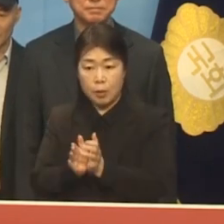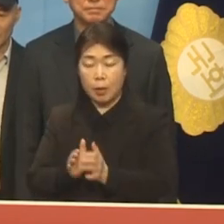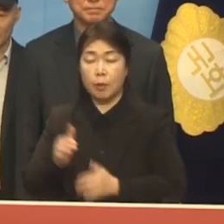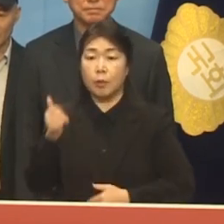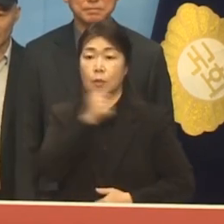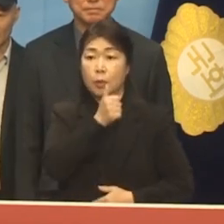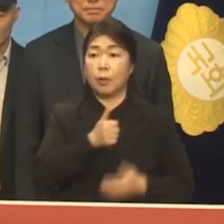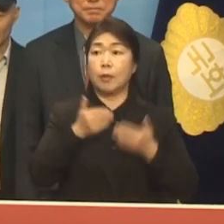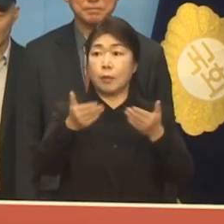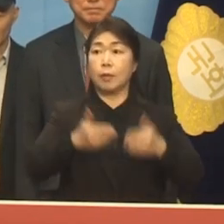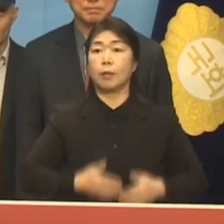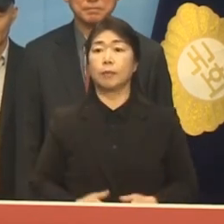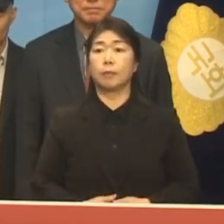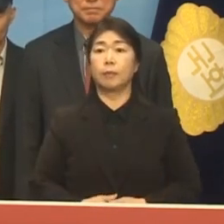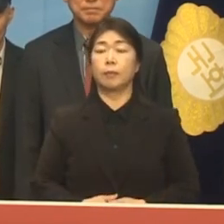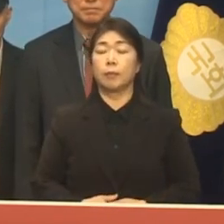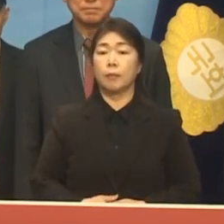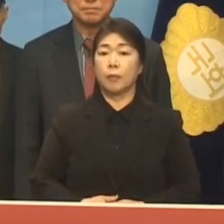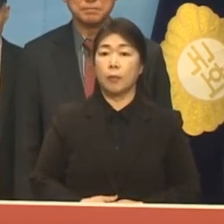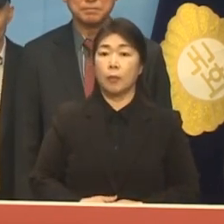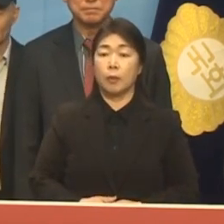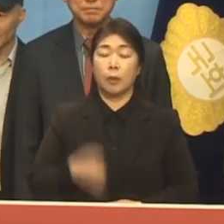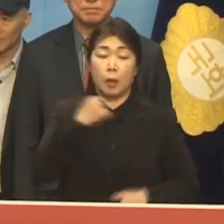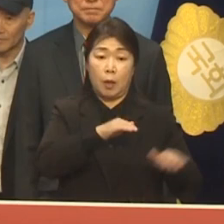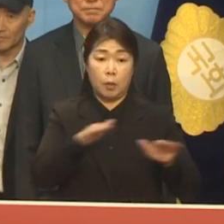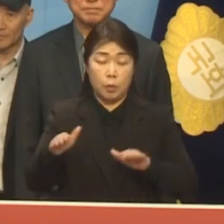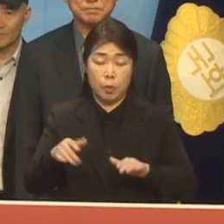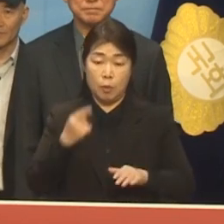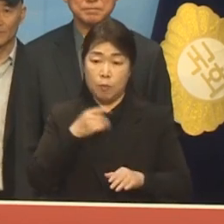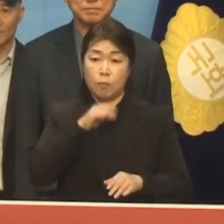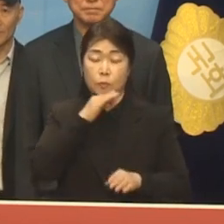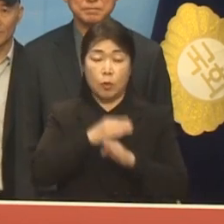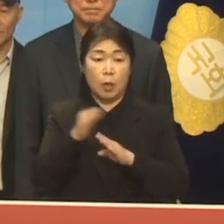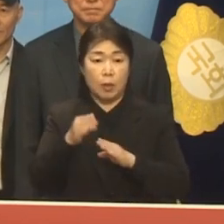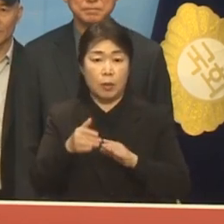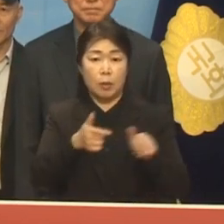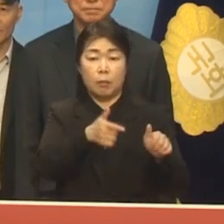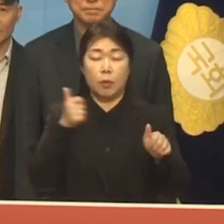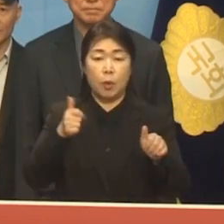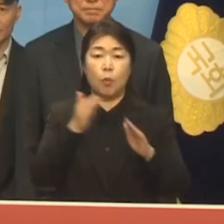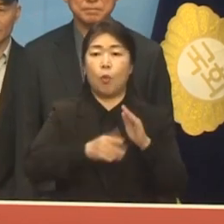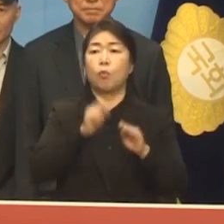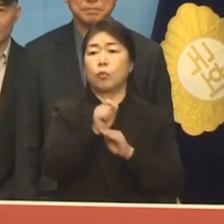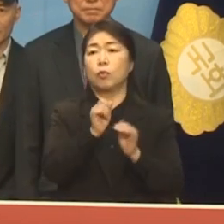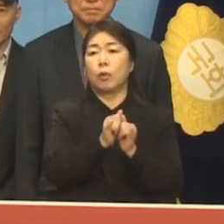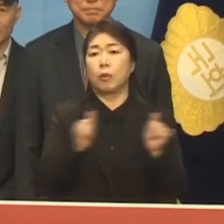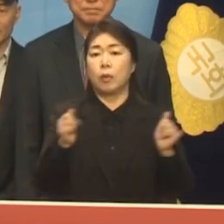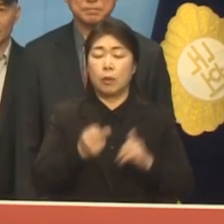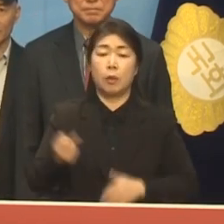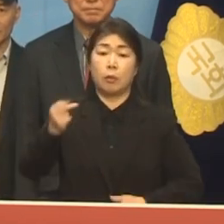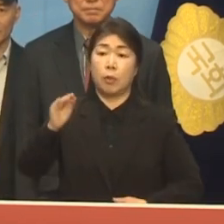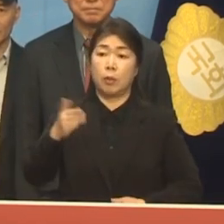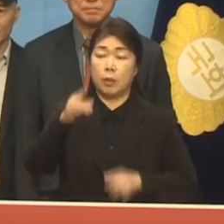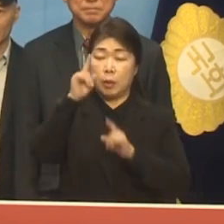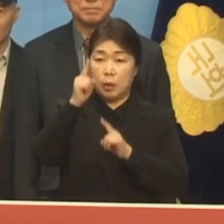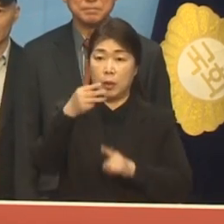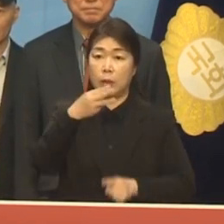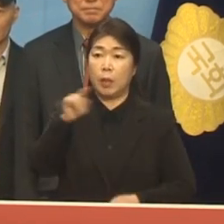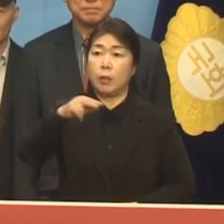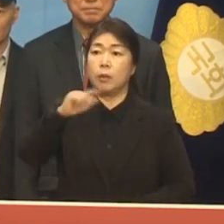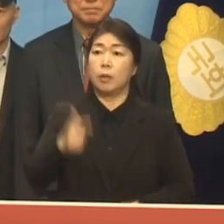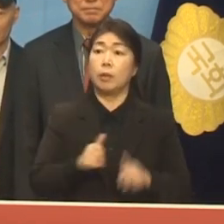잠깐 소개하겠습니다. 먼저 해수부 북한 피격 공무원 형님이신